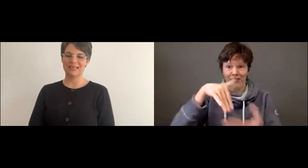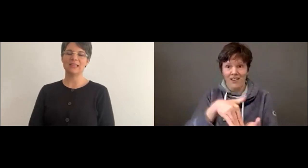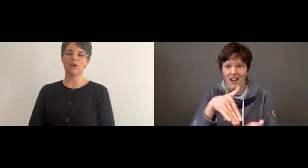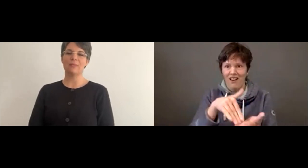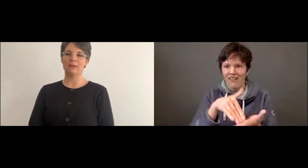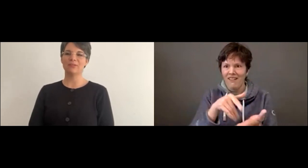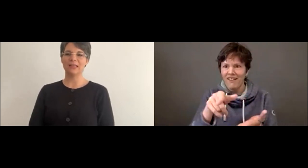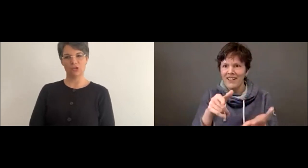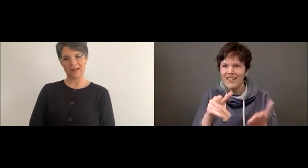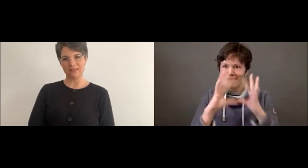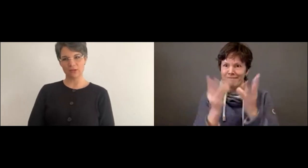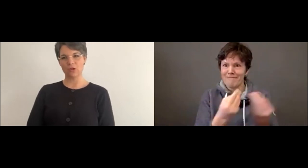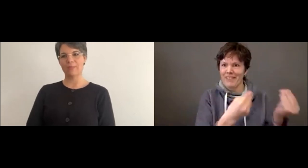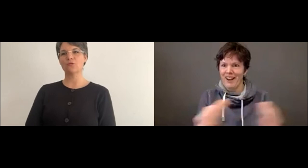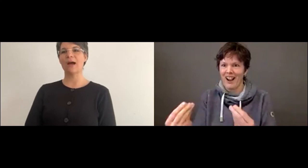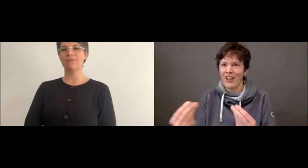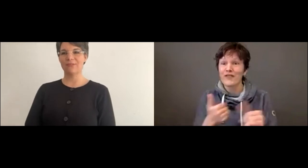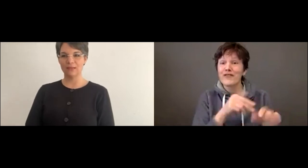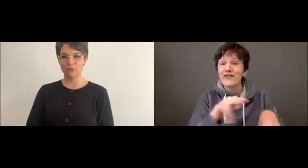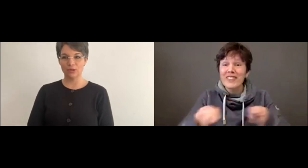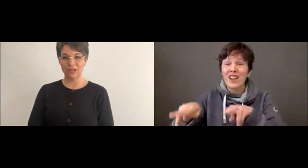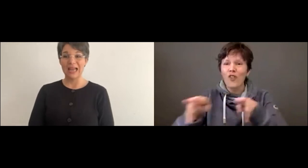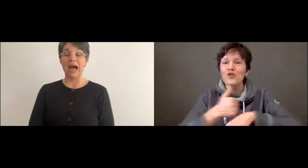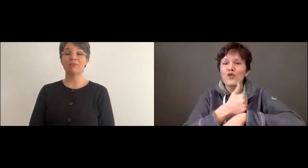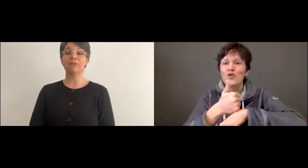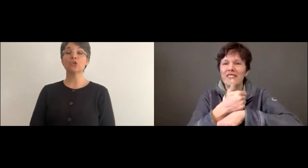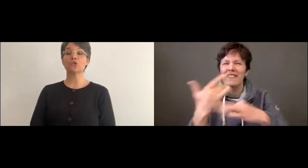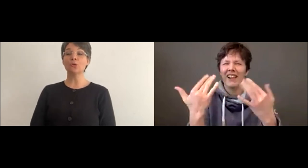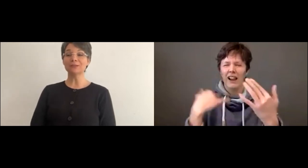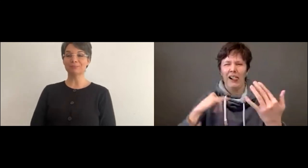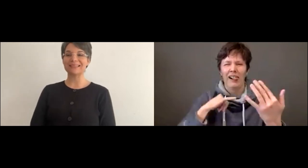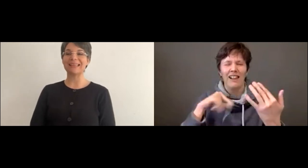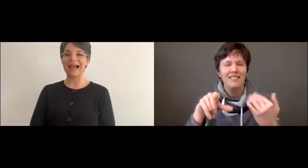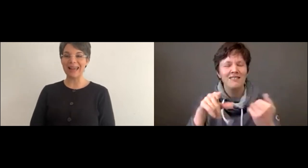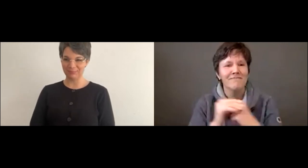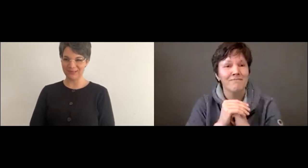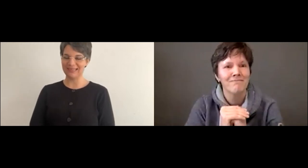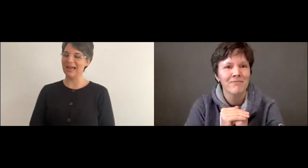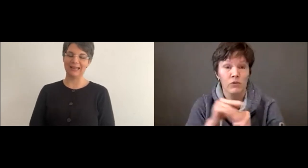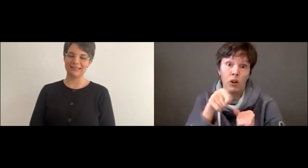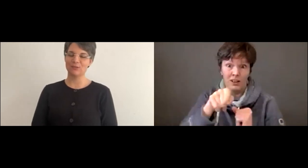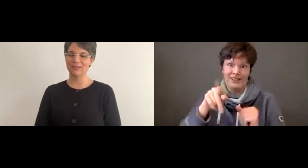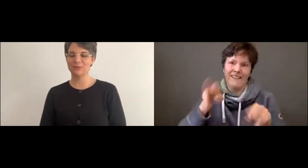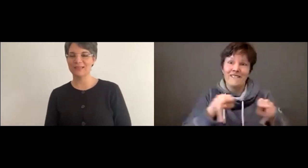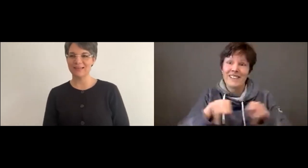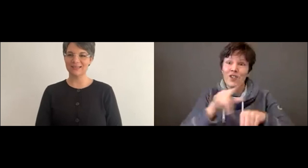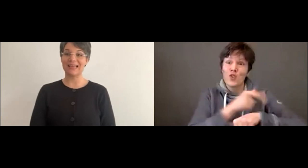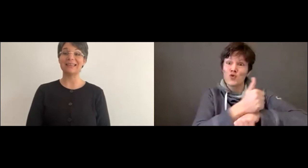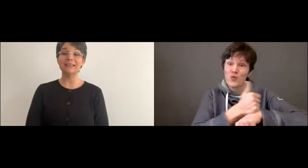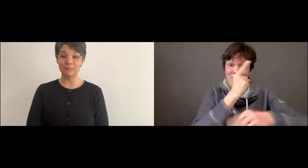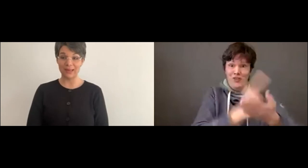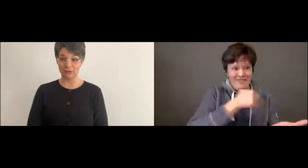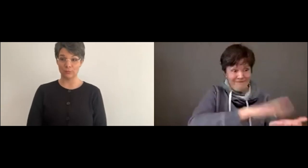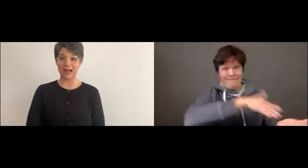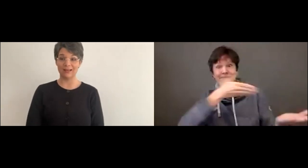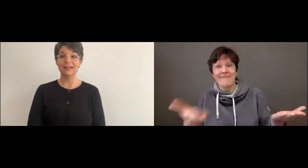dass tatsächlich auch in meinem Fall dann die schweizerische Gebärdensprache verwendet würde. Aber wie viele Stunden Material habt ihr denn eigentlich? Das finde ich total interessant